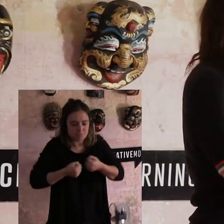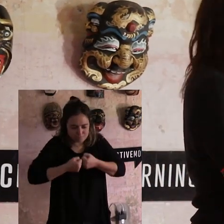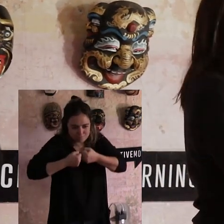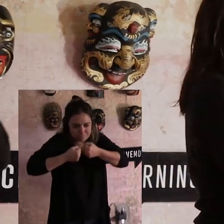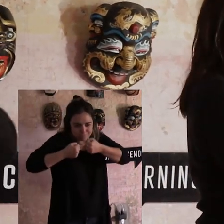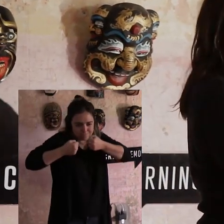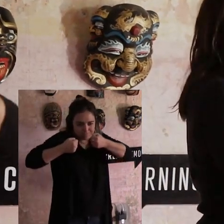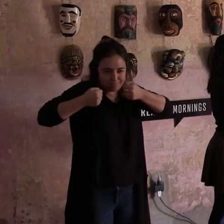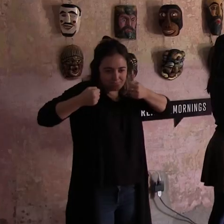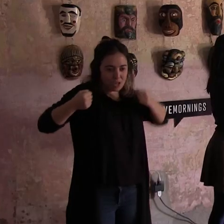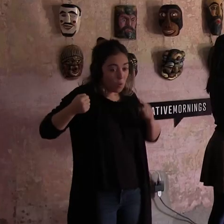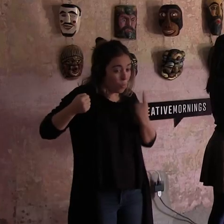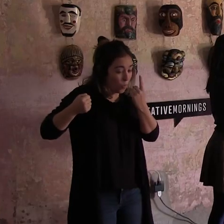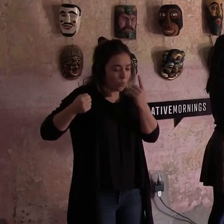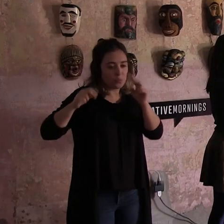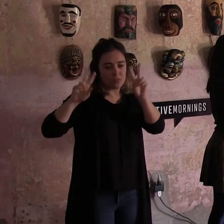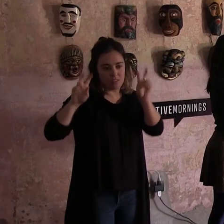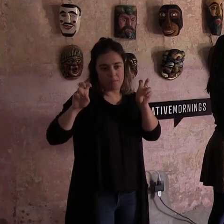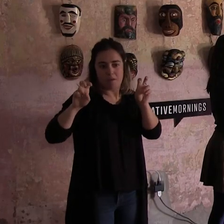y hacerla?